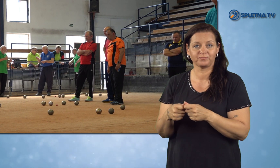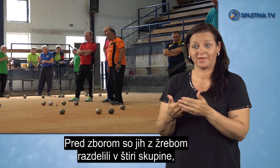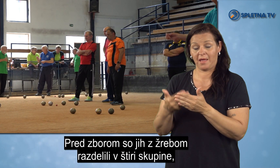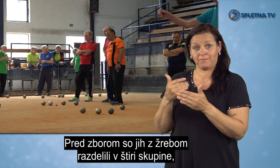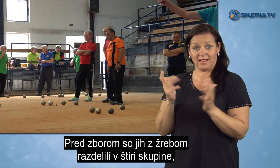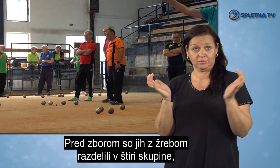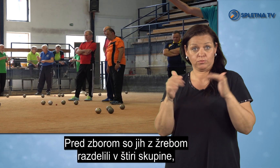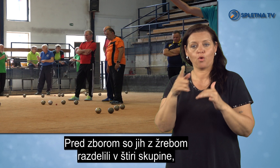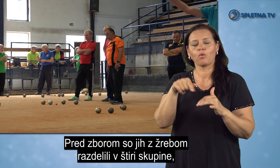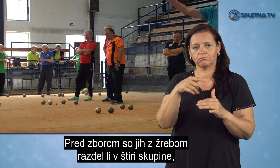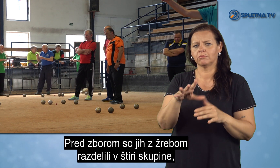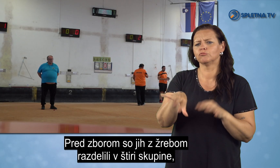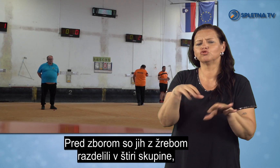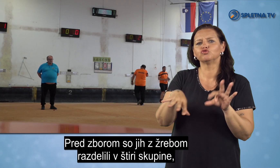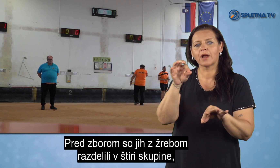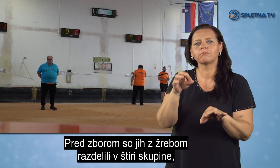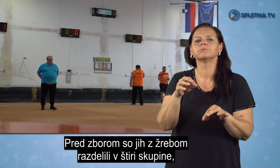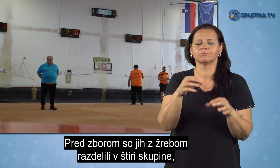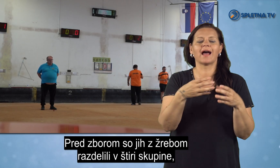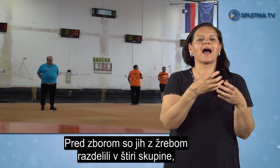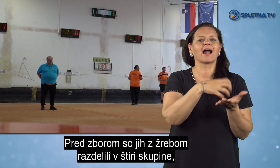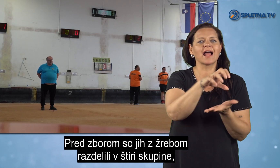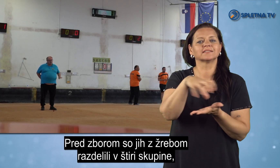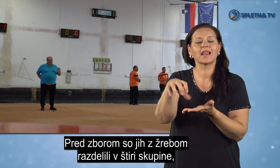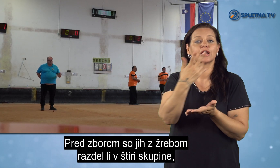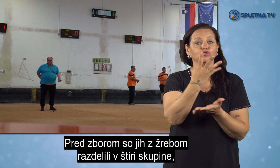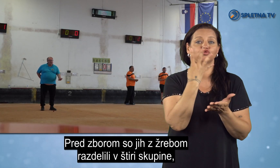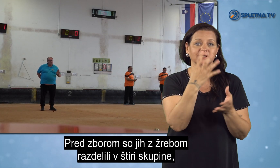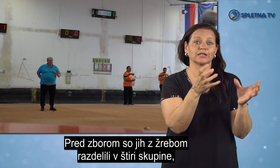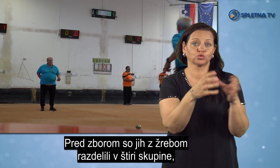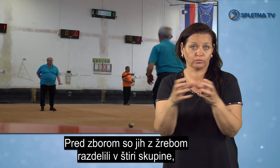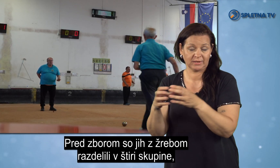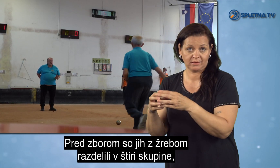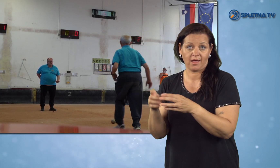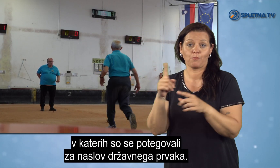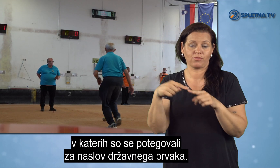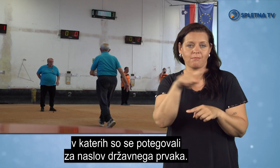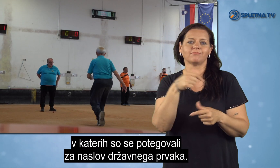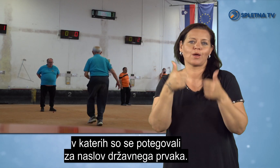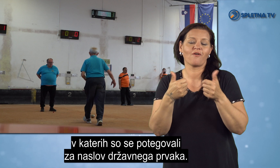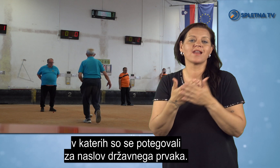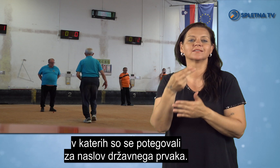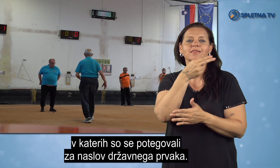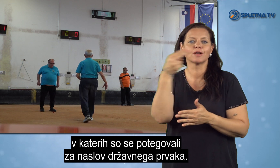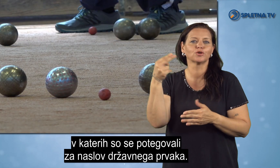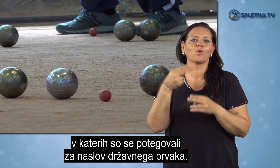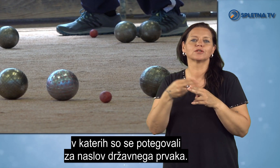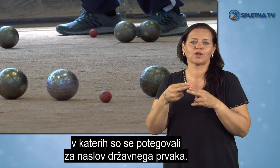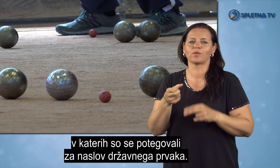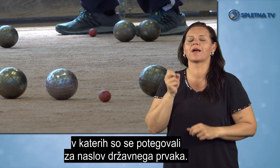društev. Pred zborom so jih žrebom razdelili v 4 skupine, v katerih so se potegovali za naslov državnega prvaka.